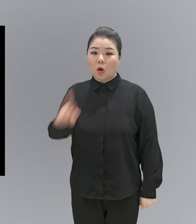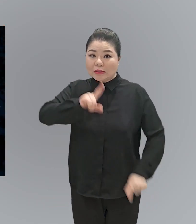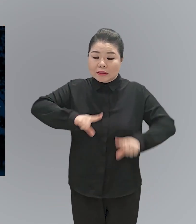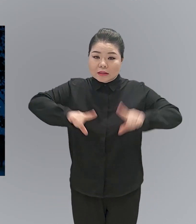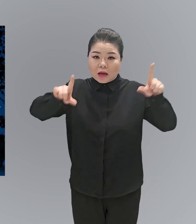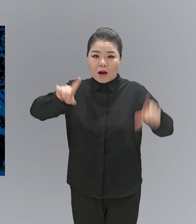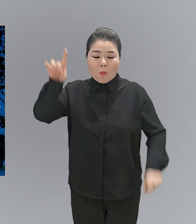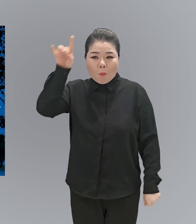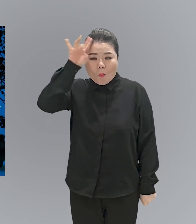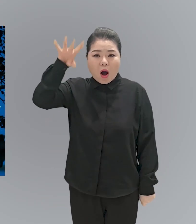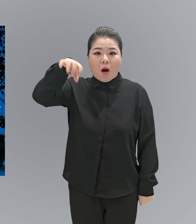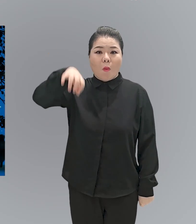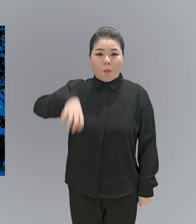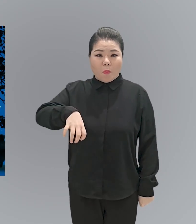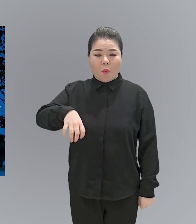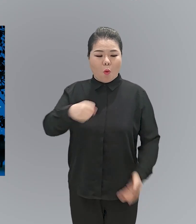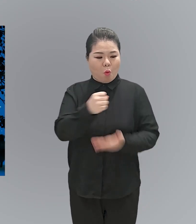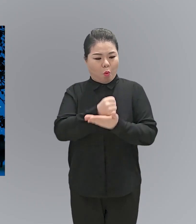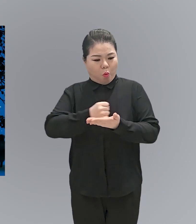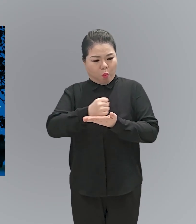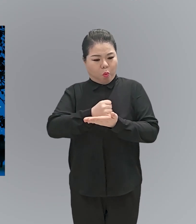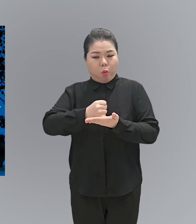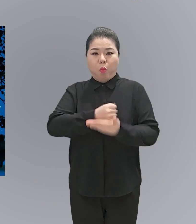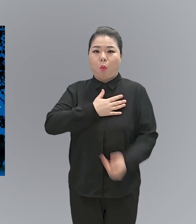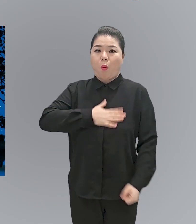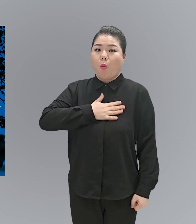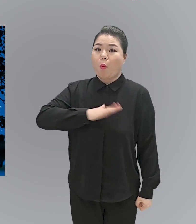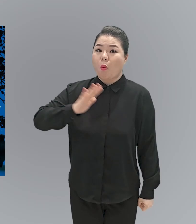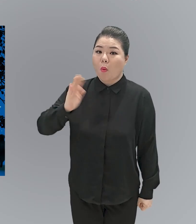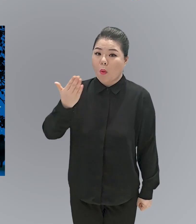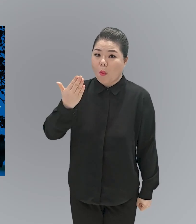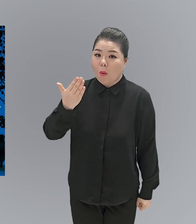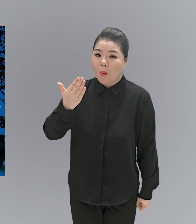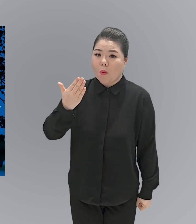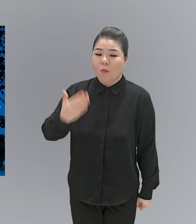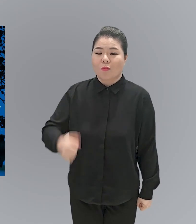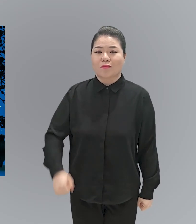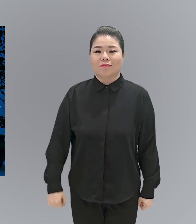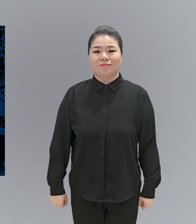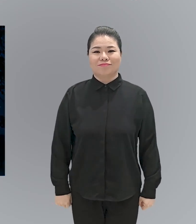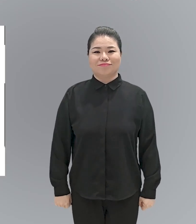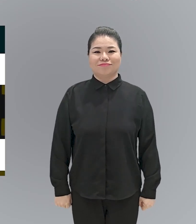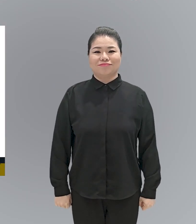그러던 어느 날 예상치 못한 장소에서 우연히 알게 된